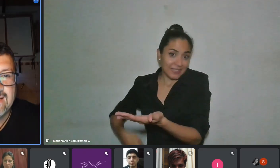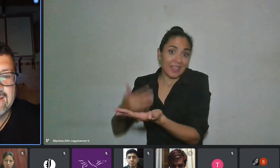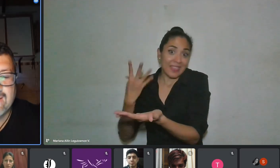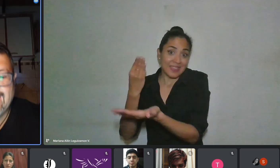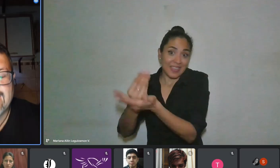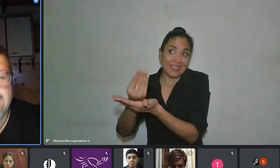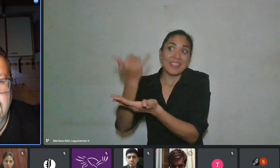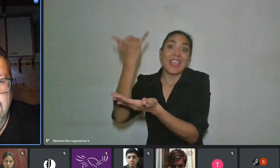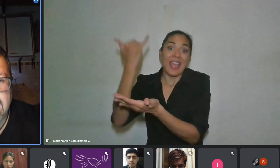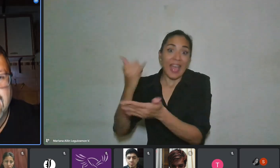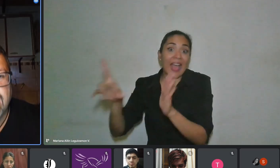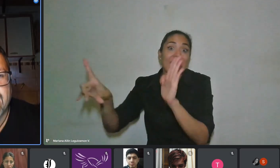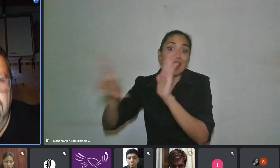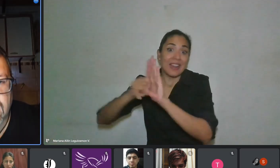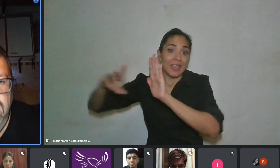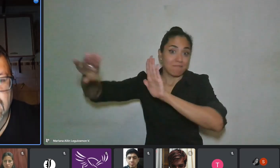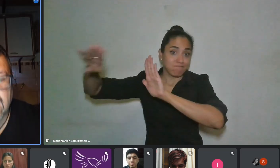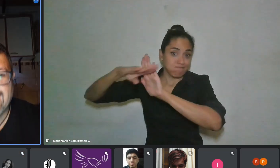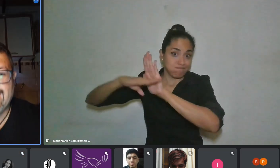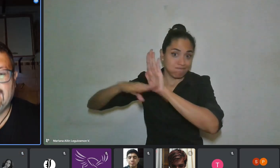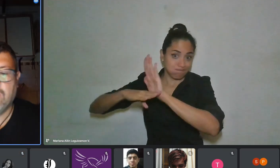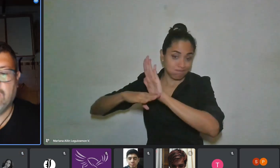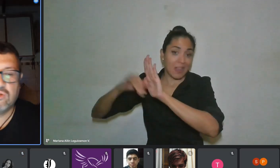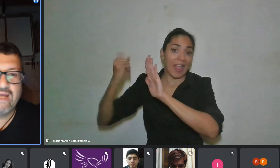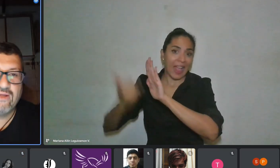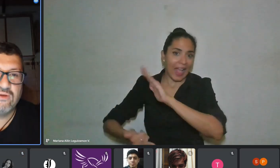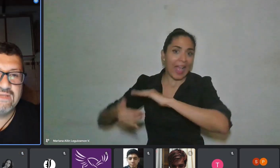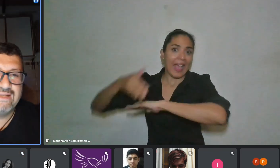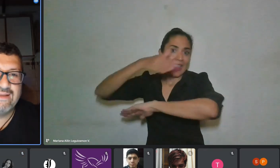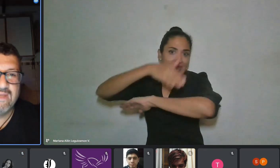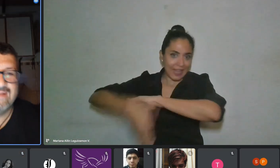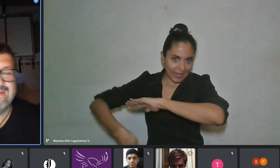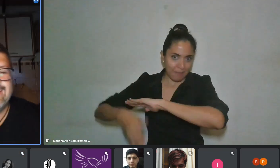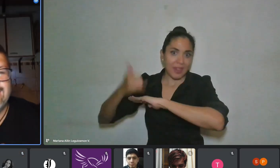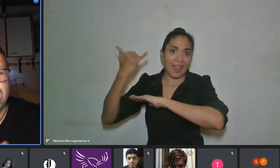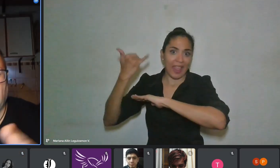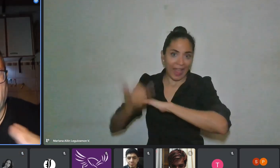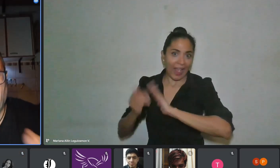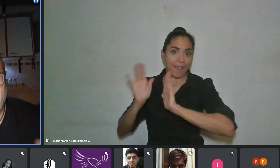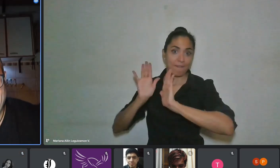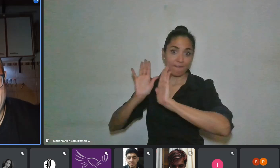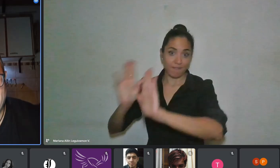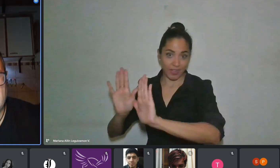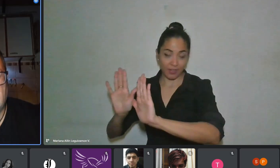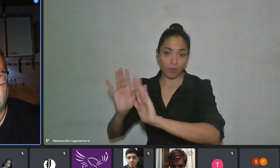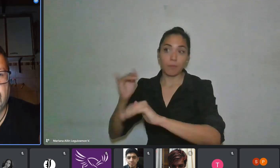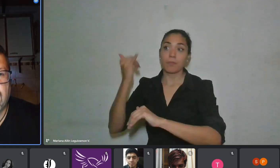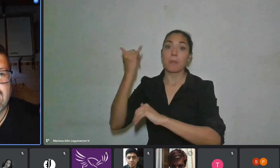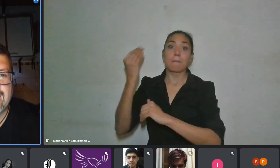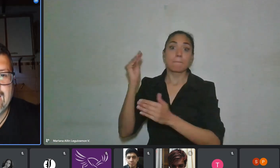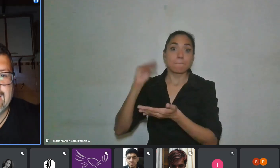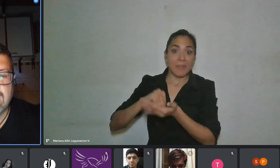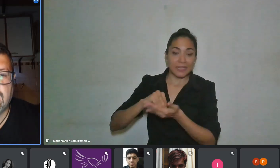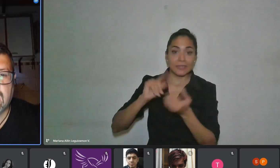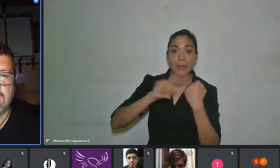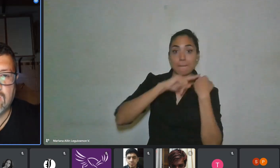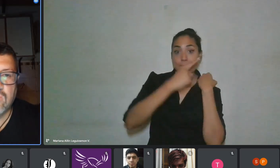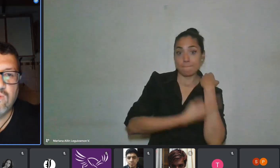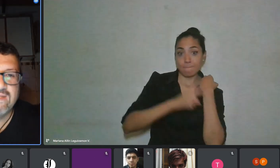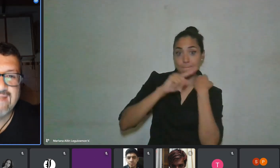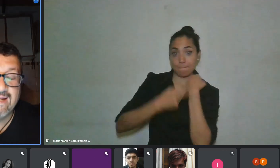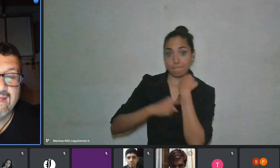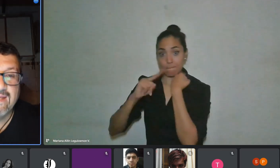que le establece límites y frenos. Y por otro lado tiene también distintos poderes, que son el poder legislativo,